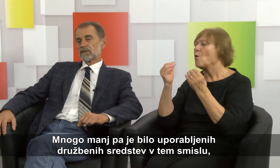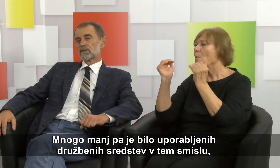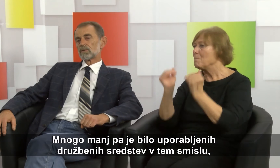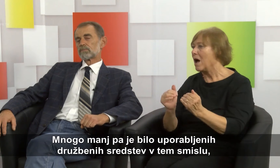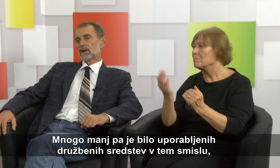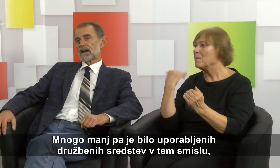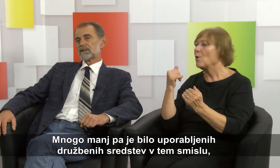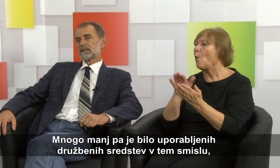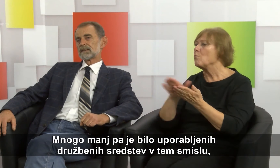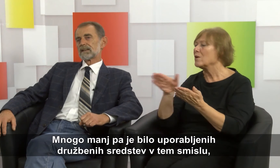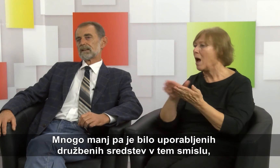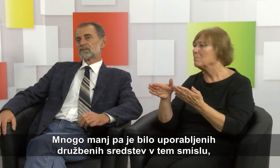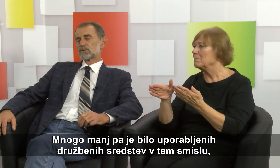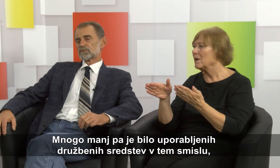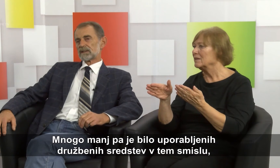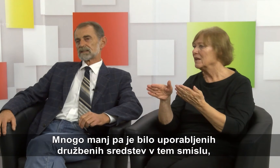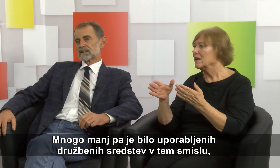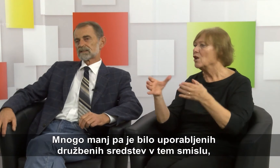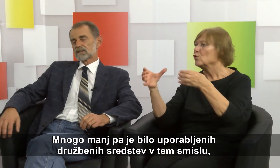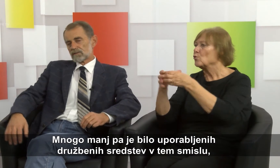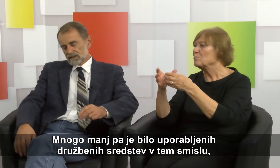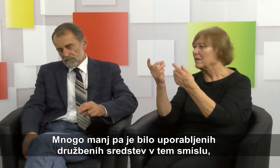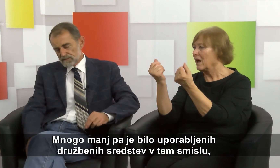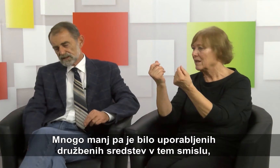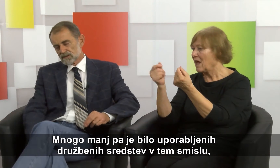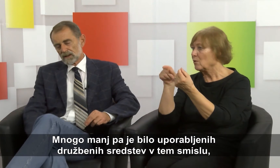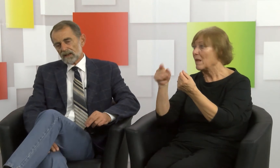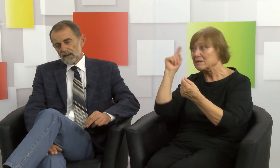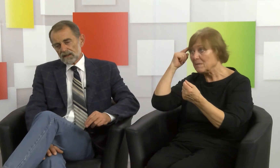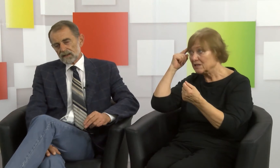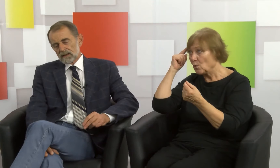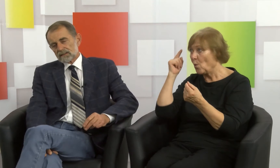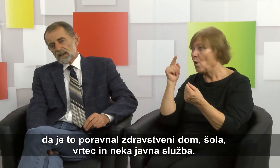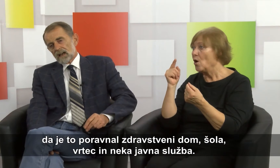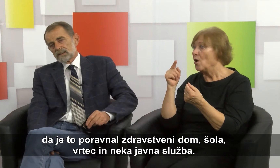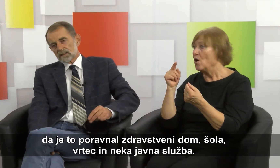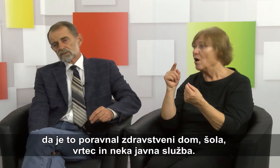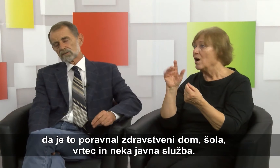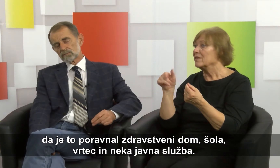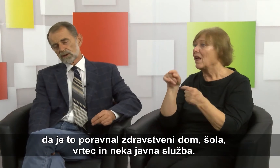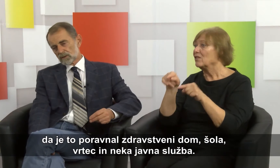bilo uporabljenih družbenih sredstev v tem smislu, da je to